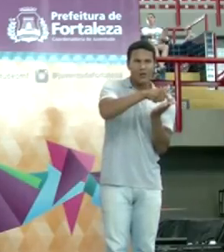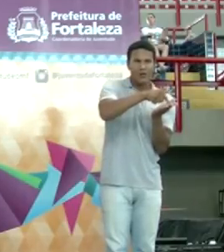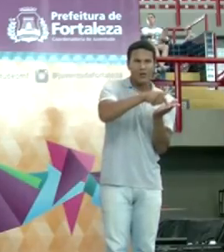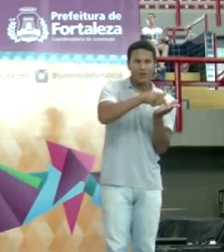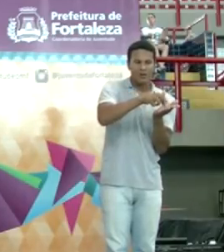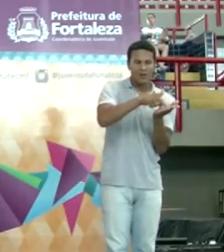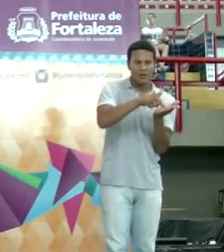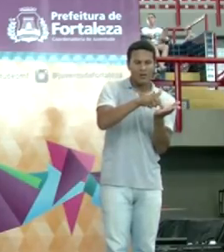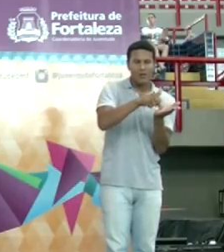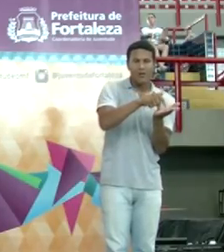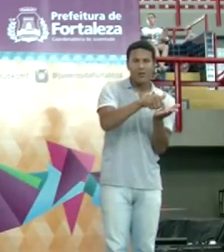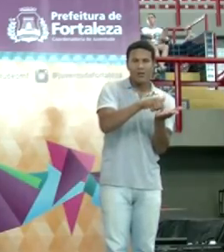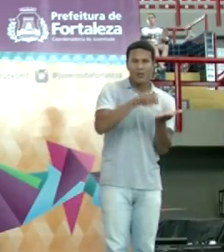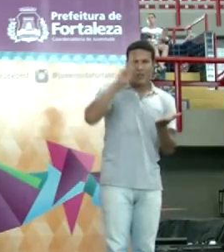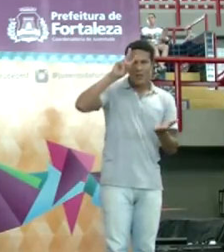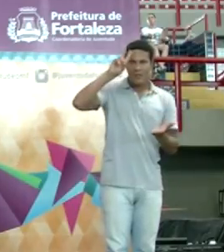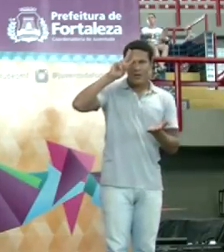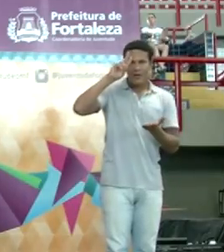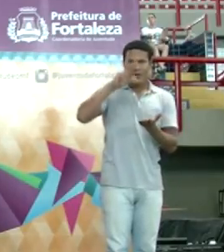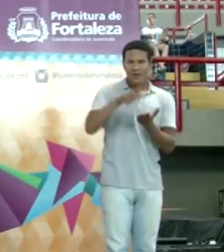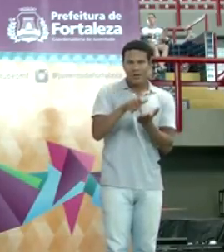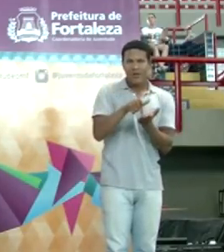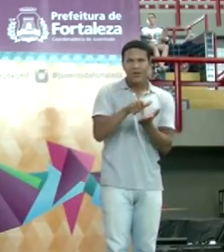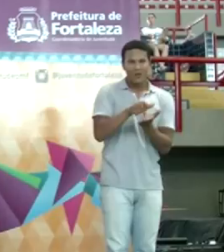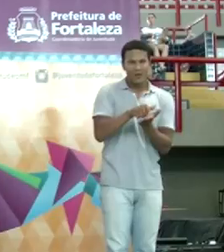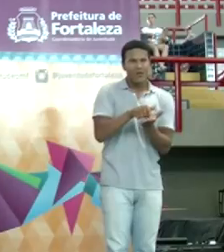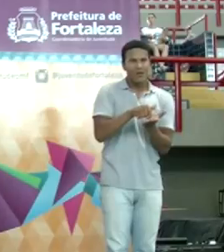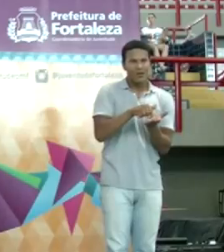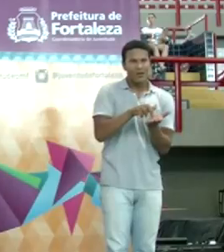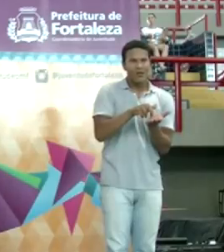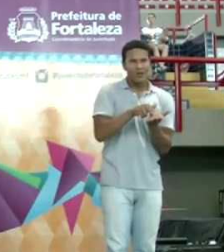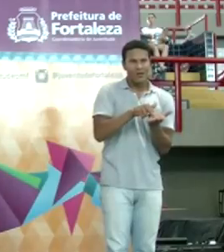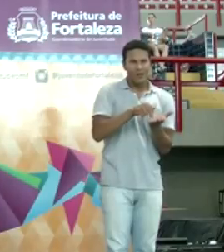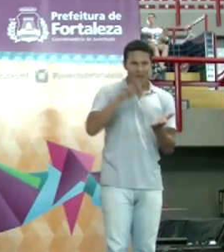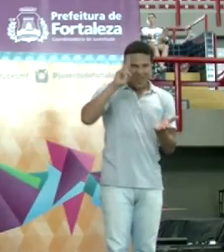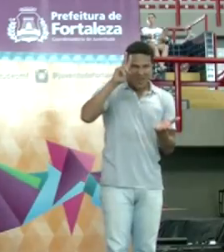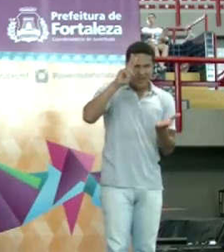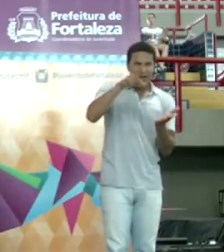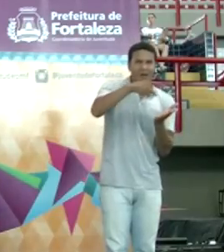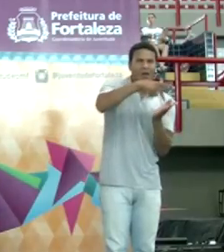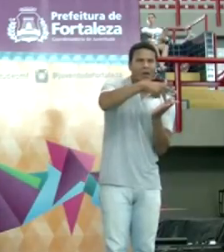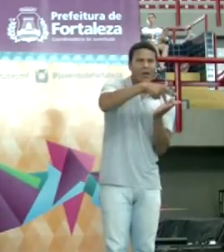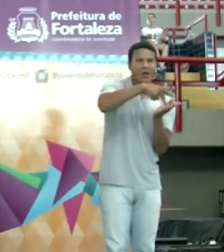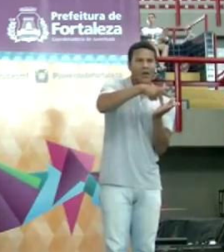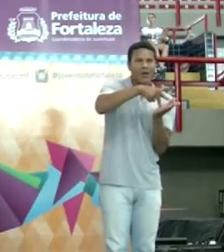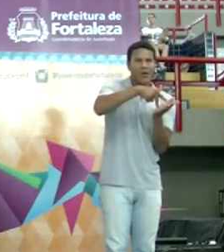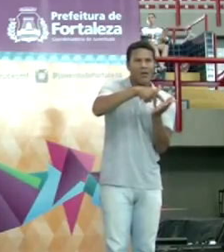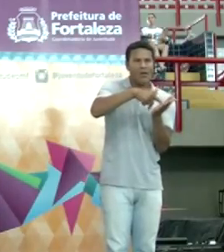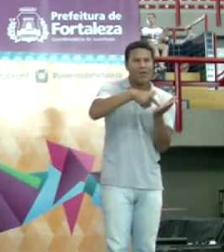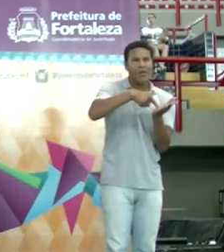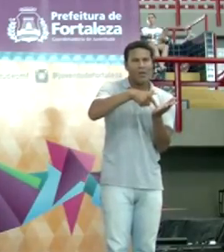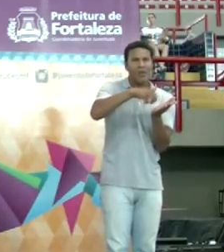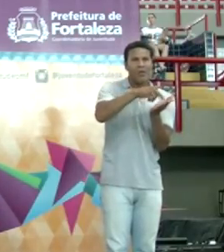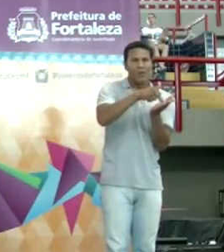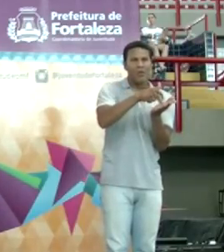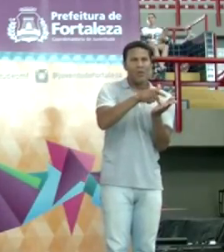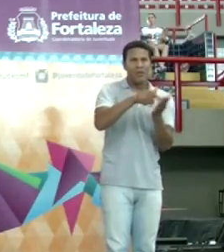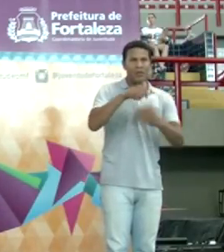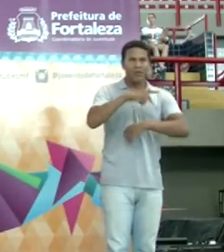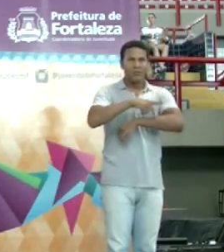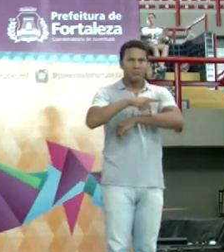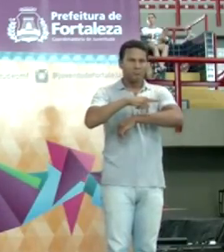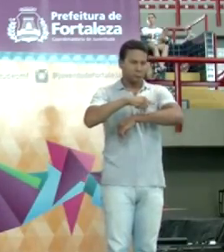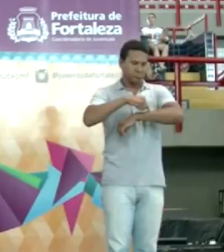Repetindo, quando a gente anda, a força de atrito é a favor do movimento. Quando um corpo